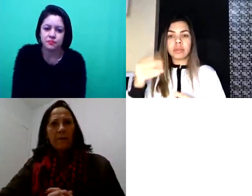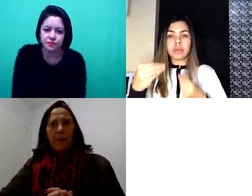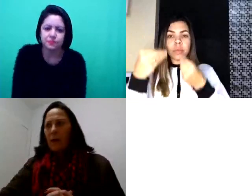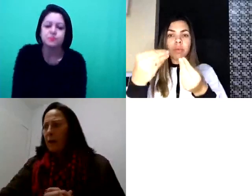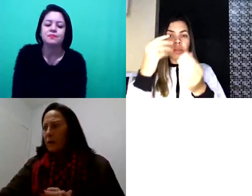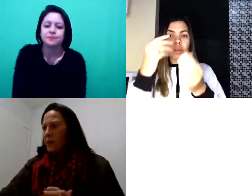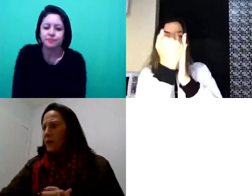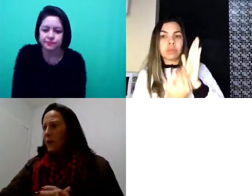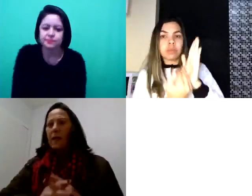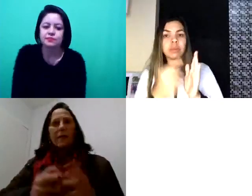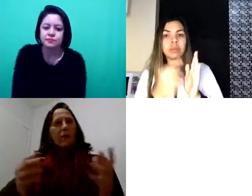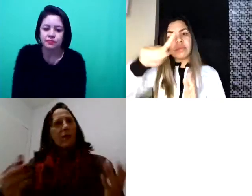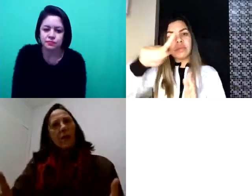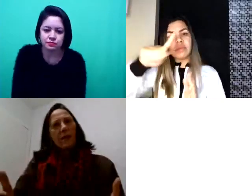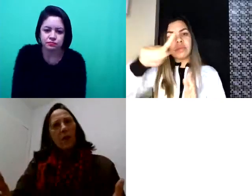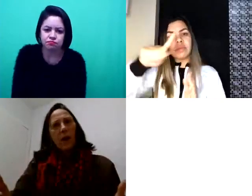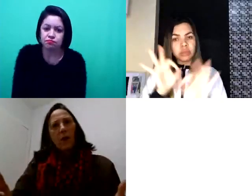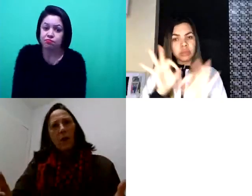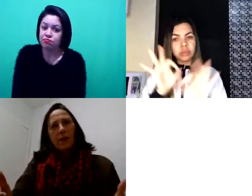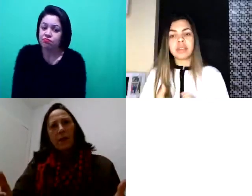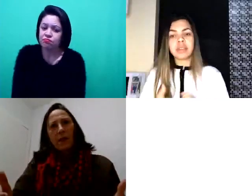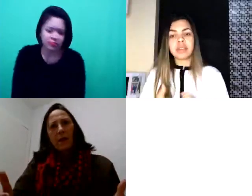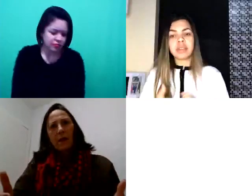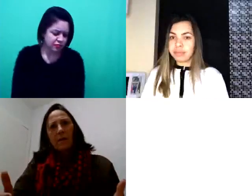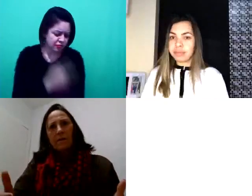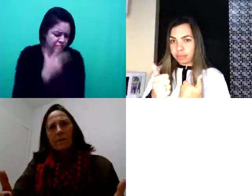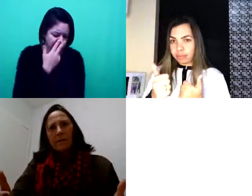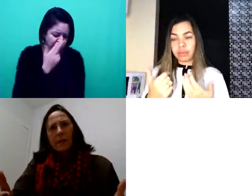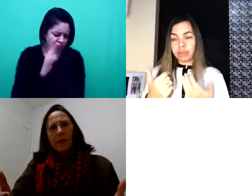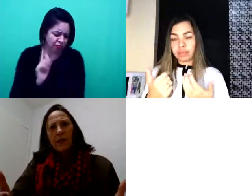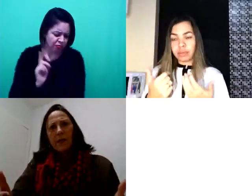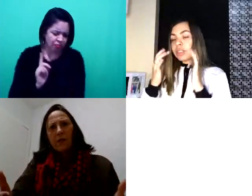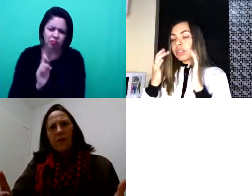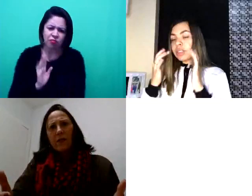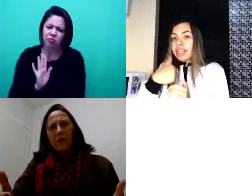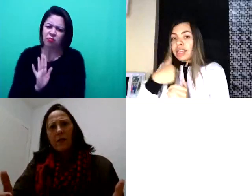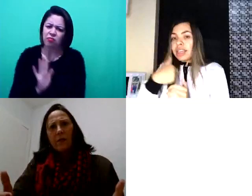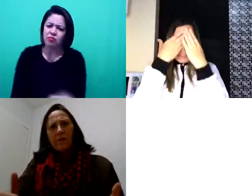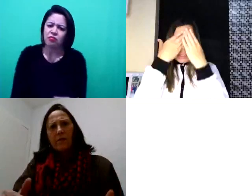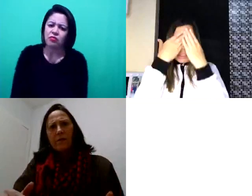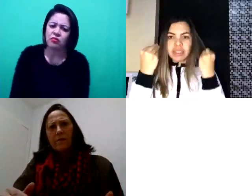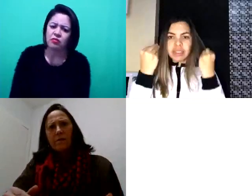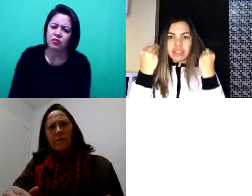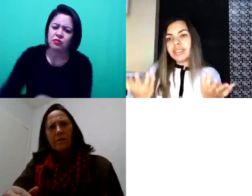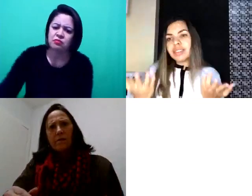ok? Não sei se o Ellen, se eu deixei passar uma coisa que a gente conversou.